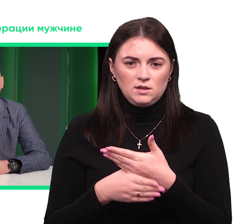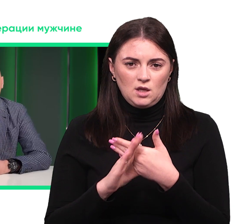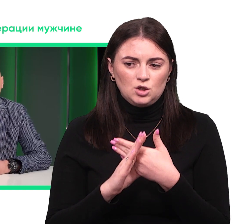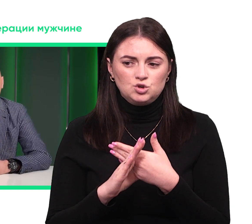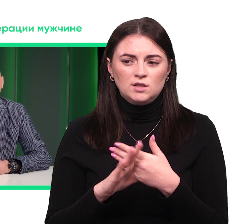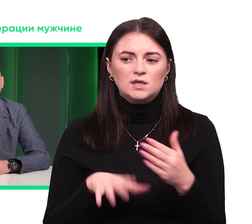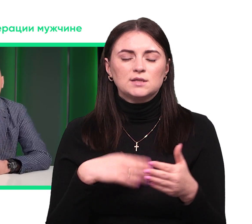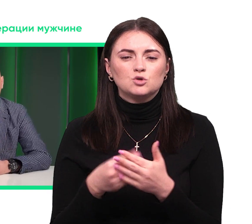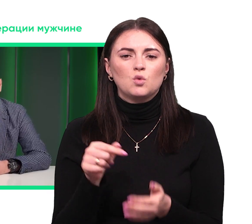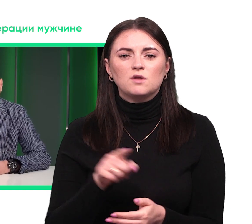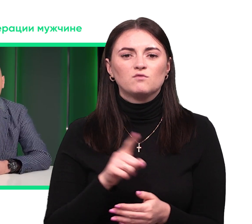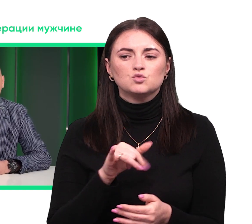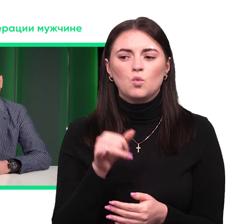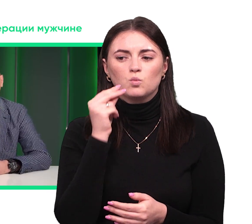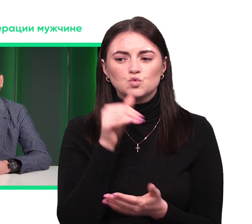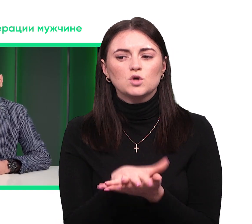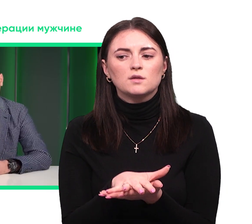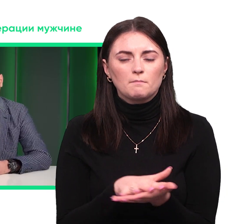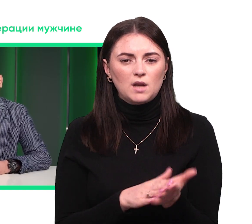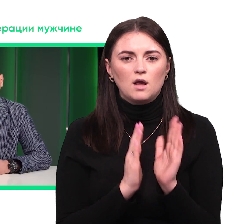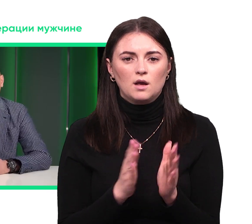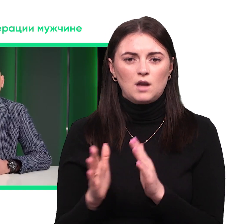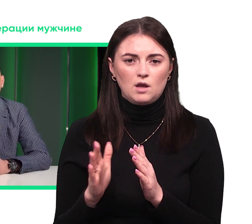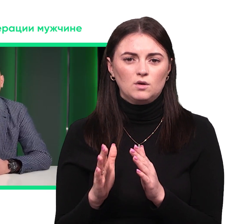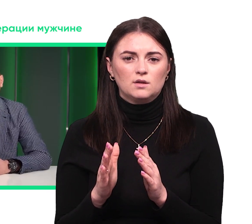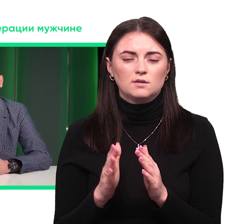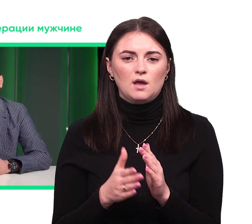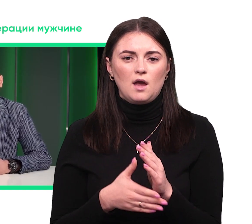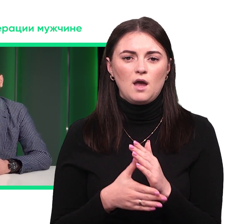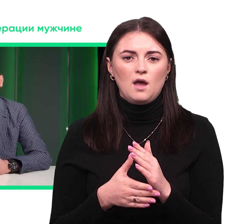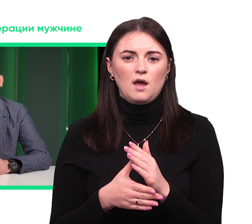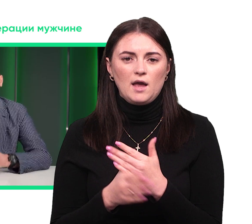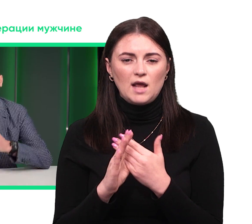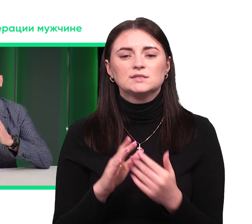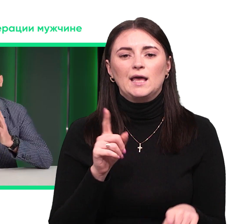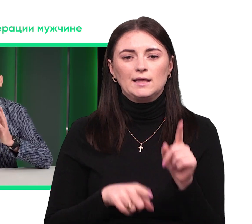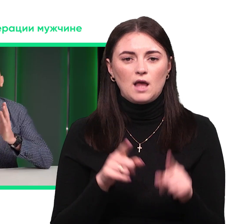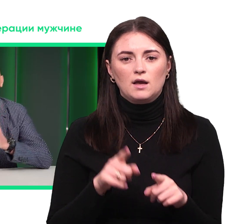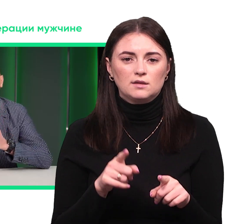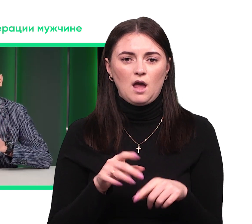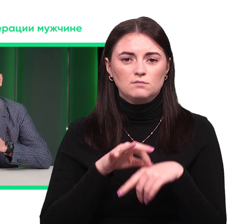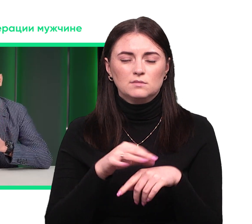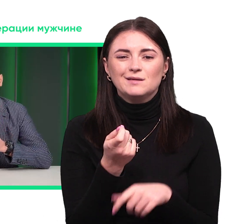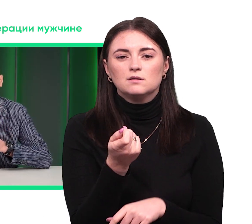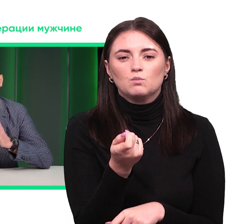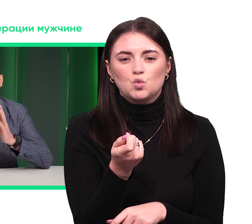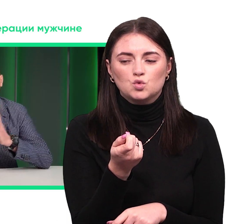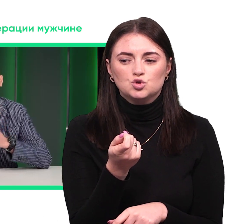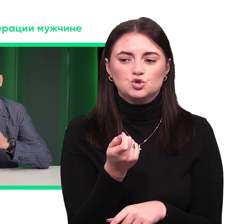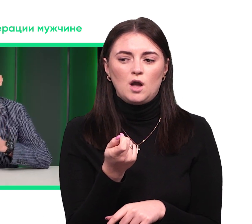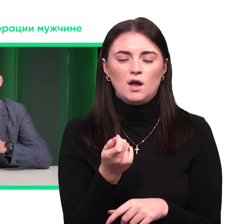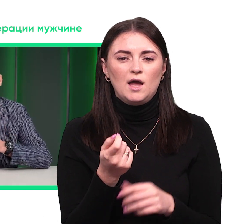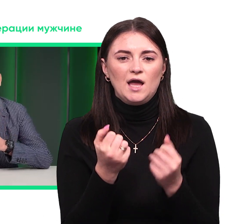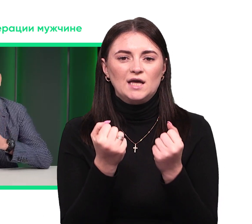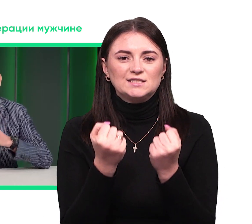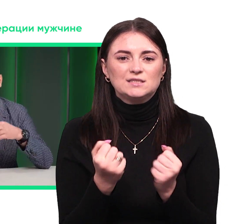за счет того, что у мужчины продолжаются регулярные эрекции, и иногда крайняя плоть могла немножечко как бы